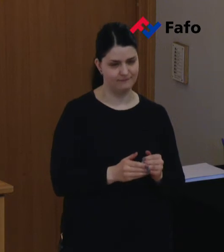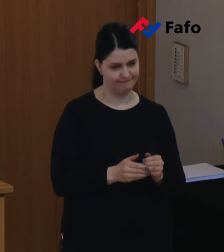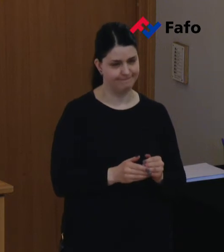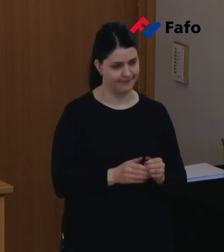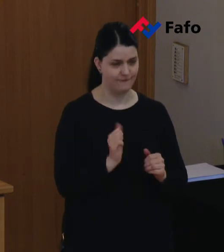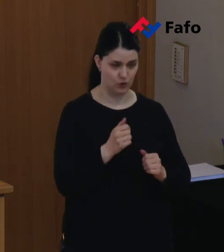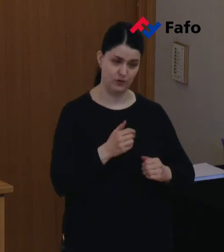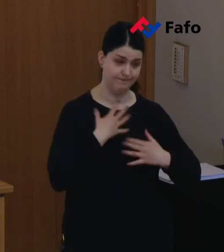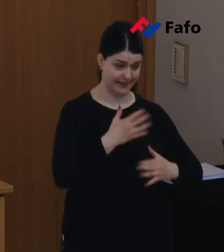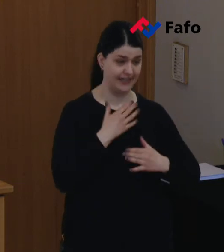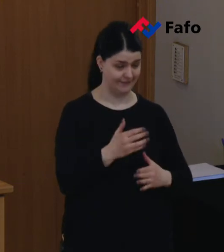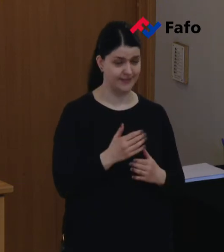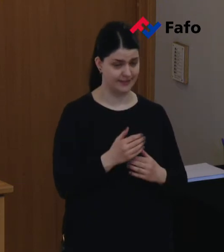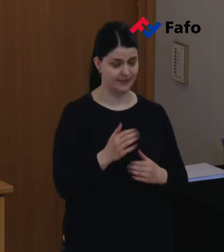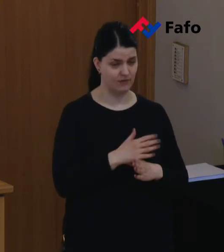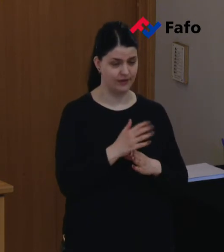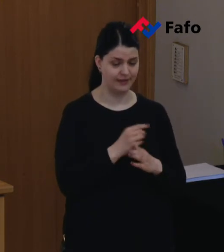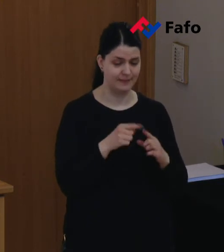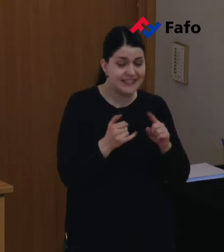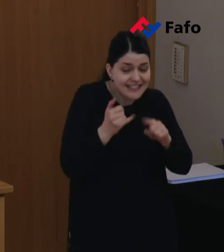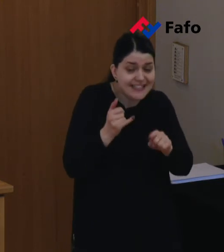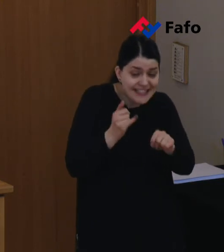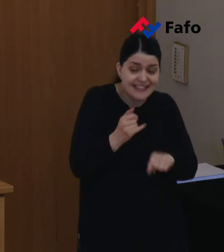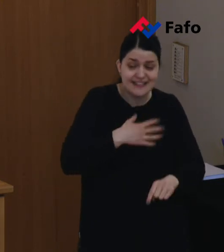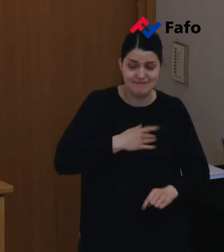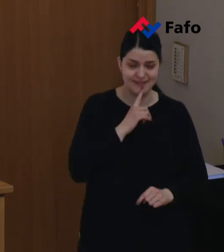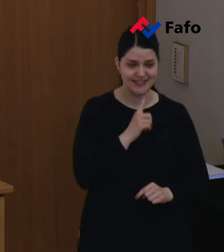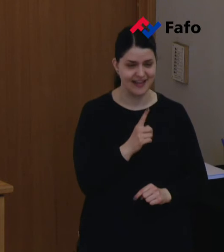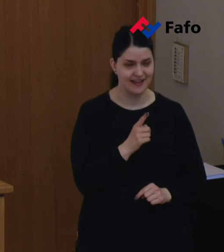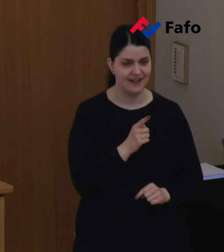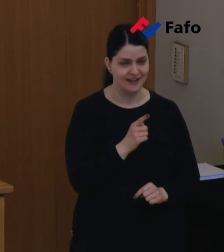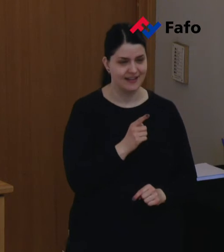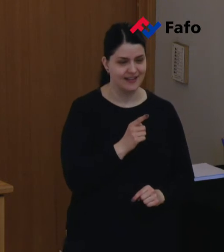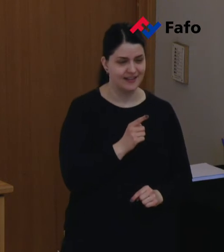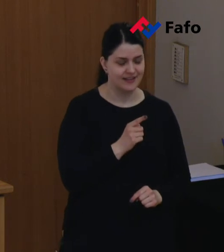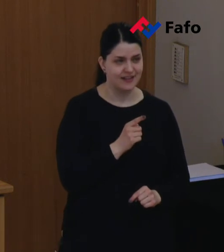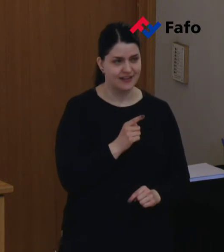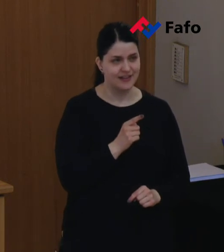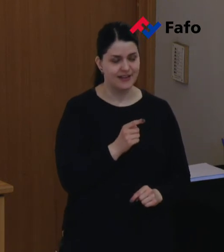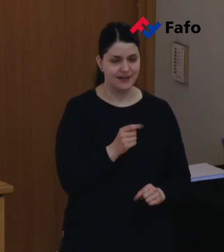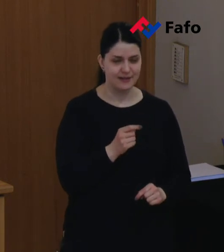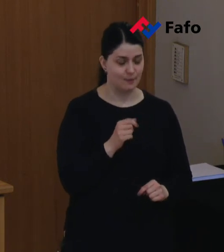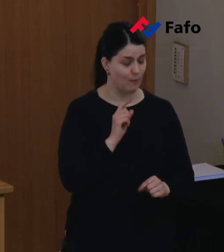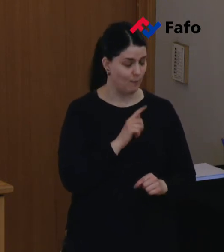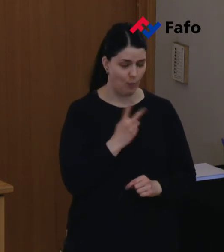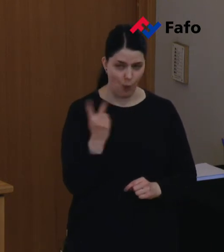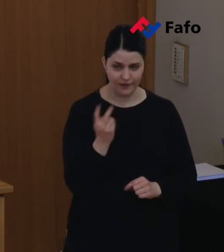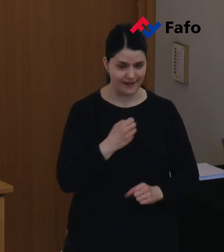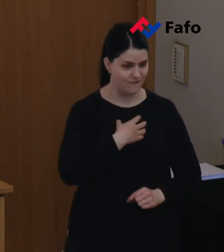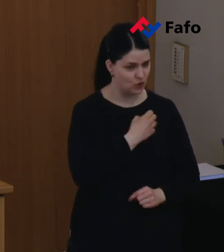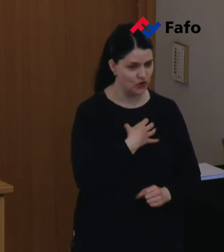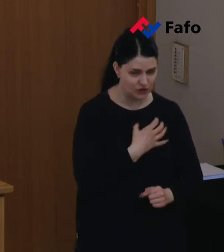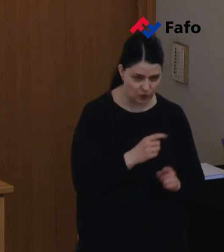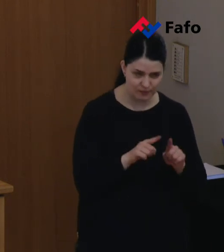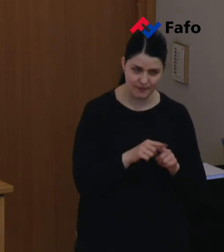livskvaliteten. Og så alt til aller sist da, så det sånn at det både til frustrasjon for oss, men